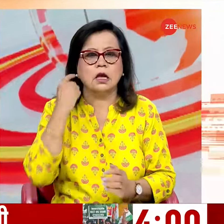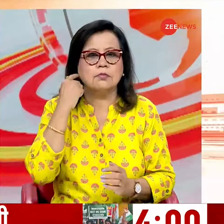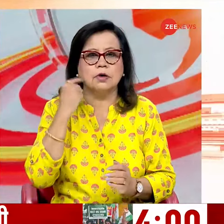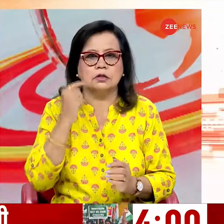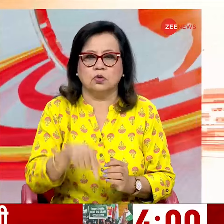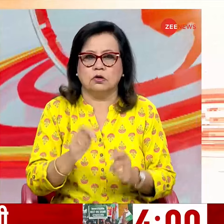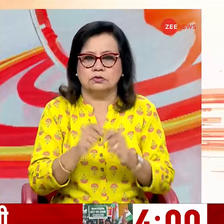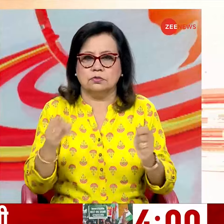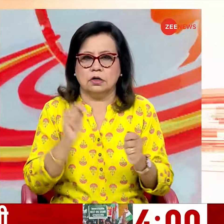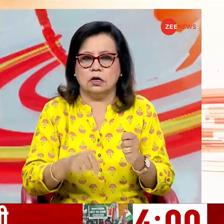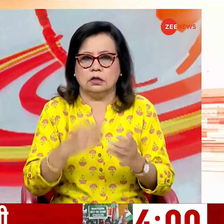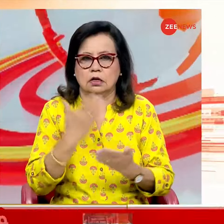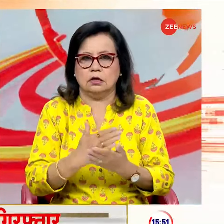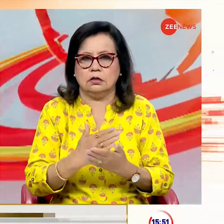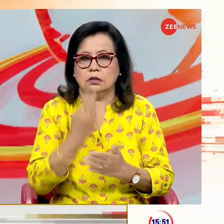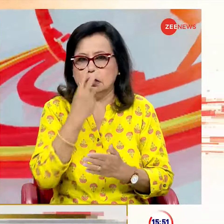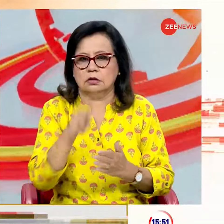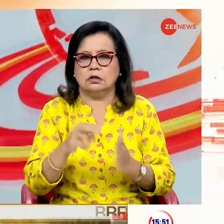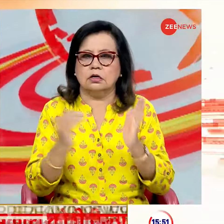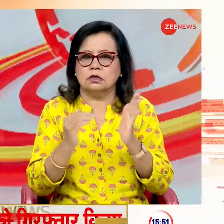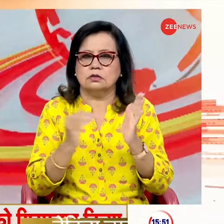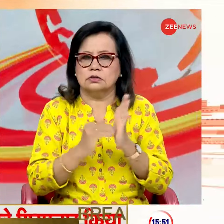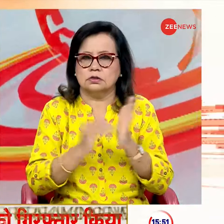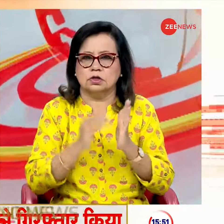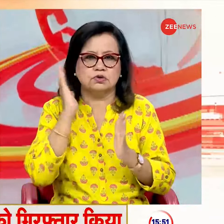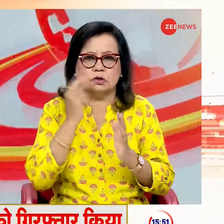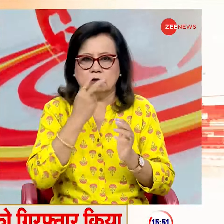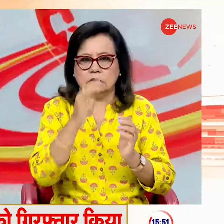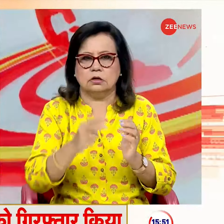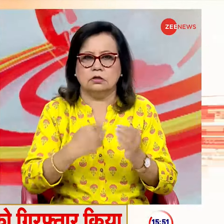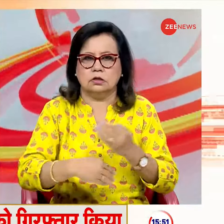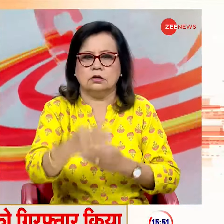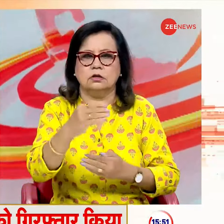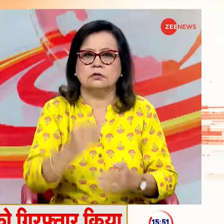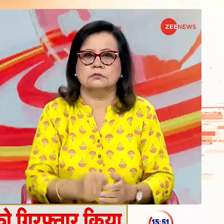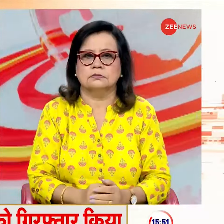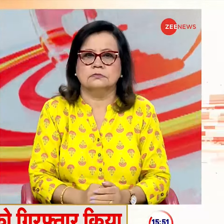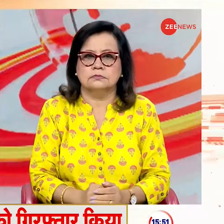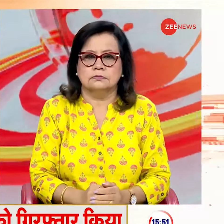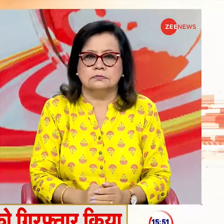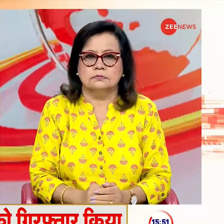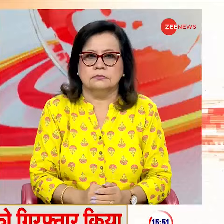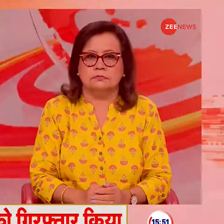बधिरों के लिए विशेष समाचार में फिलहाल इतना ही। एक ब्रेक के बाद भी जी न्यूज पर खबरें जारी हैं।